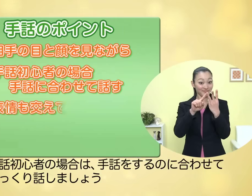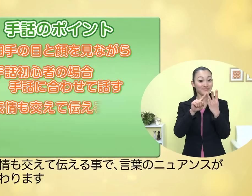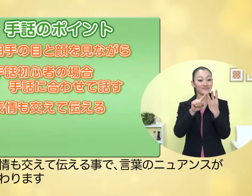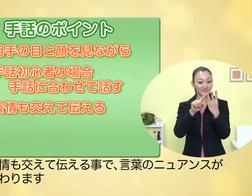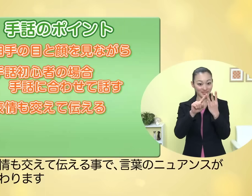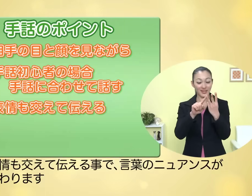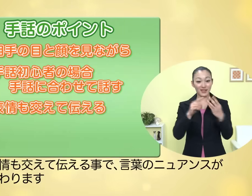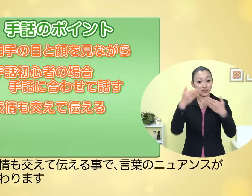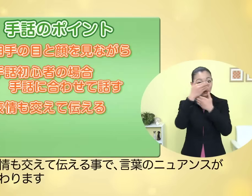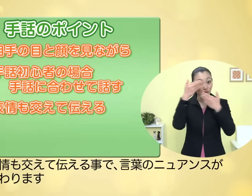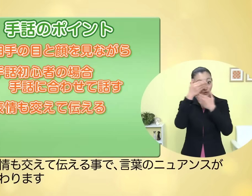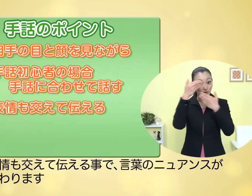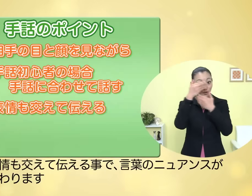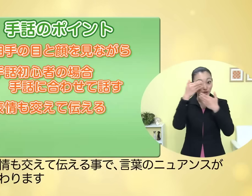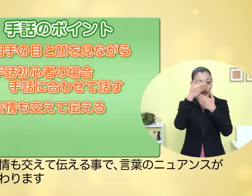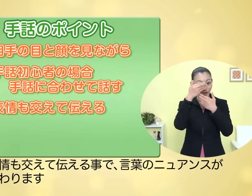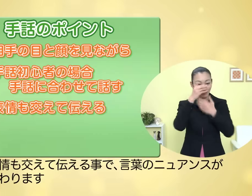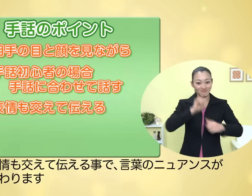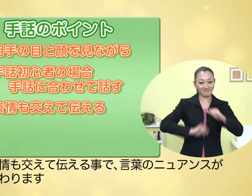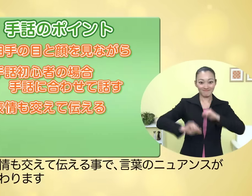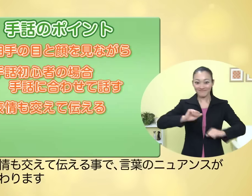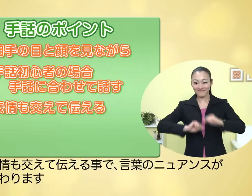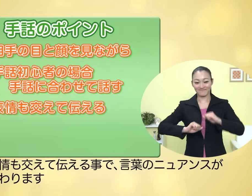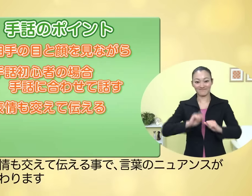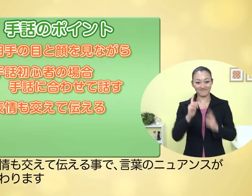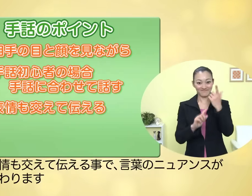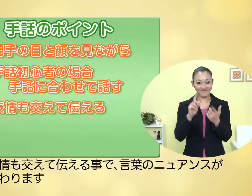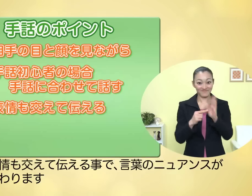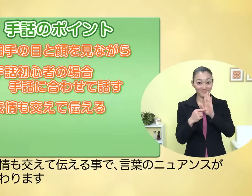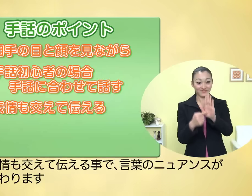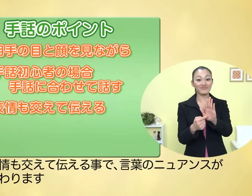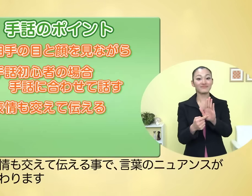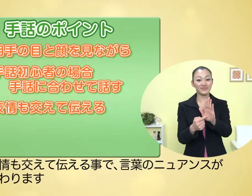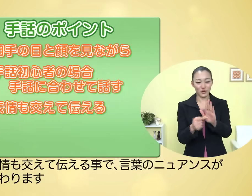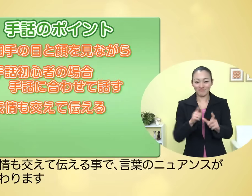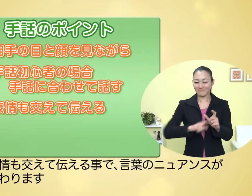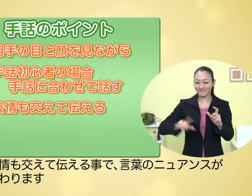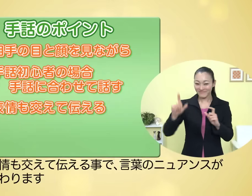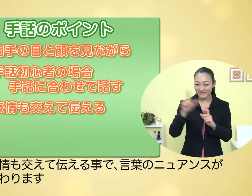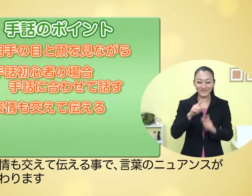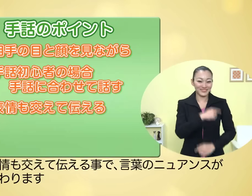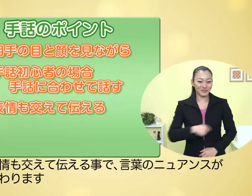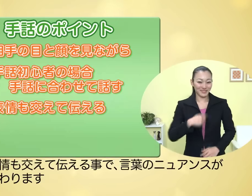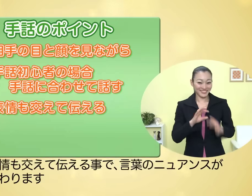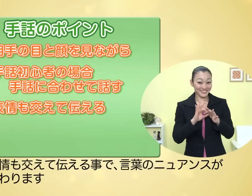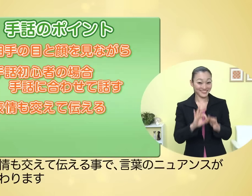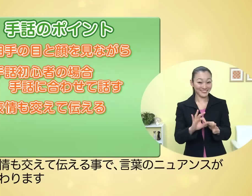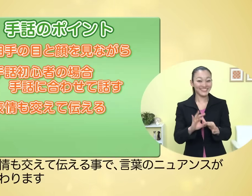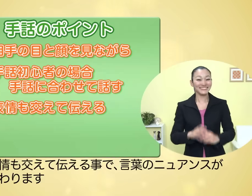3. 表情も交えて伝えることで言葉のニュアンスが伝わります。